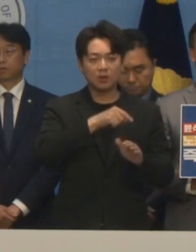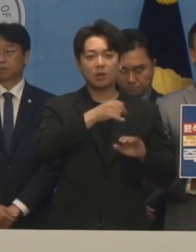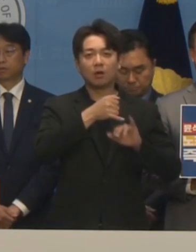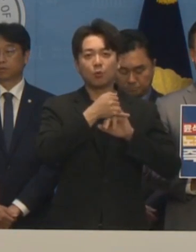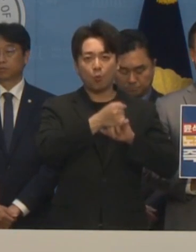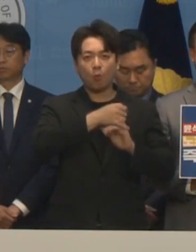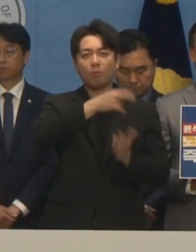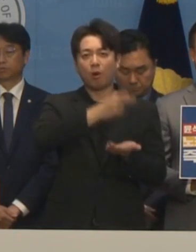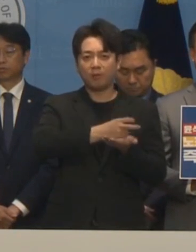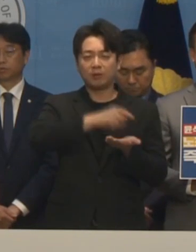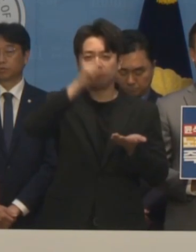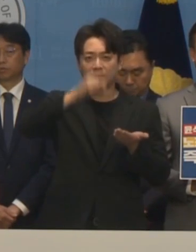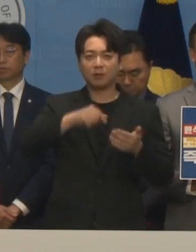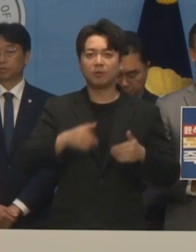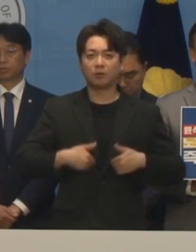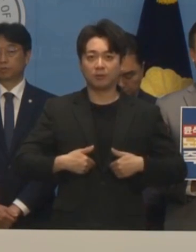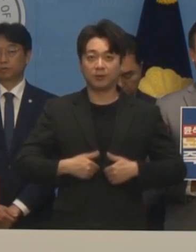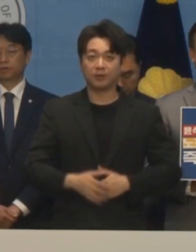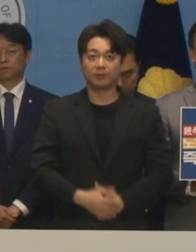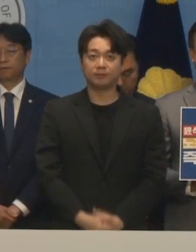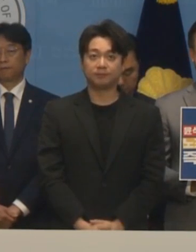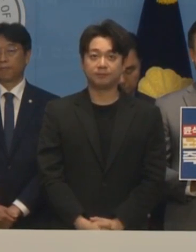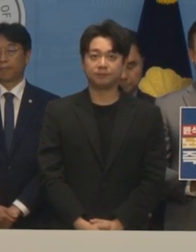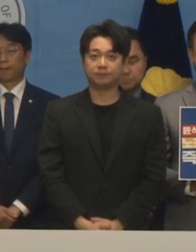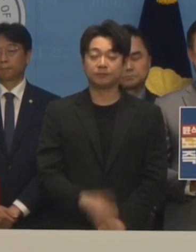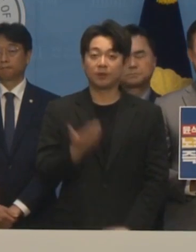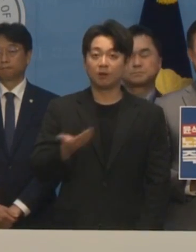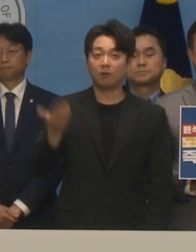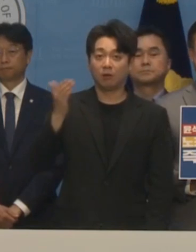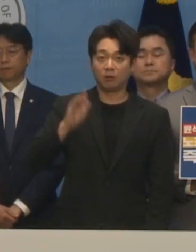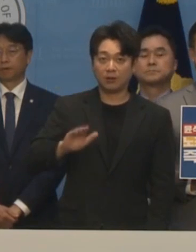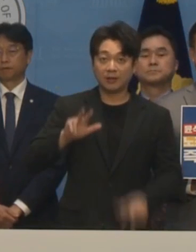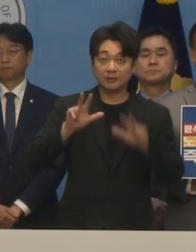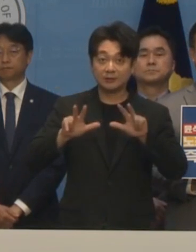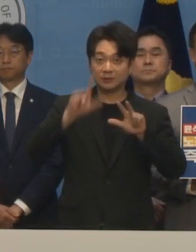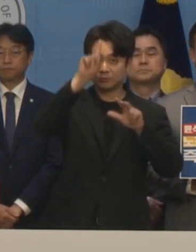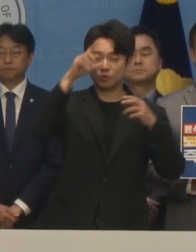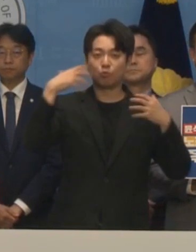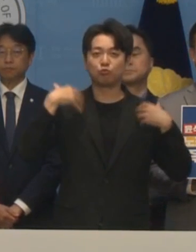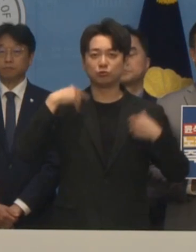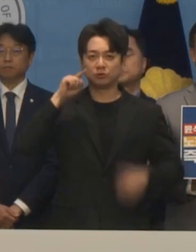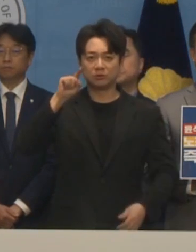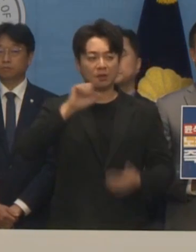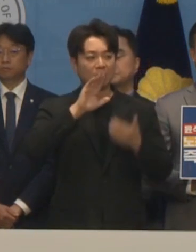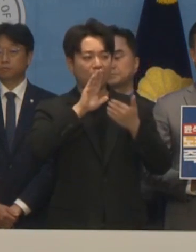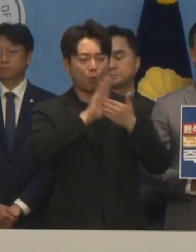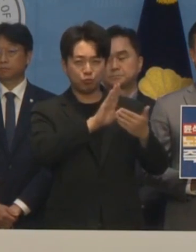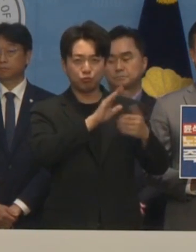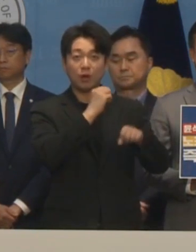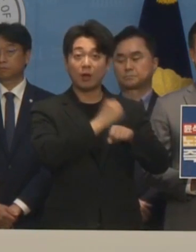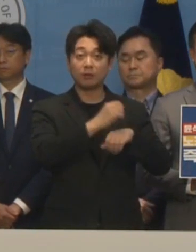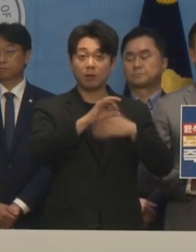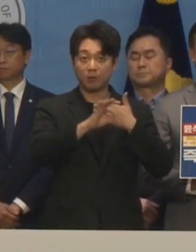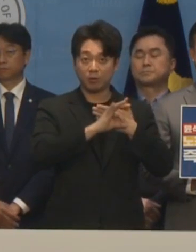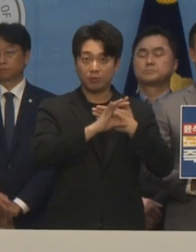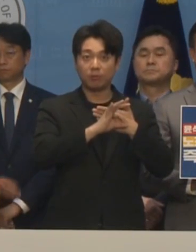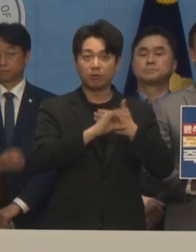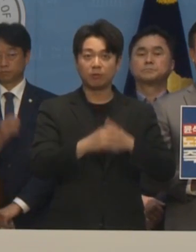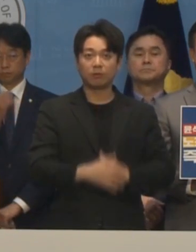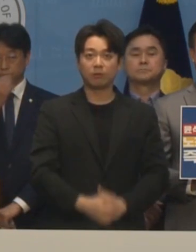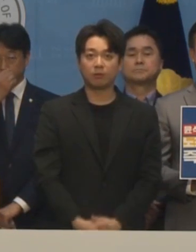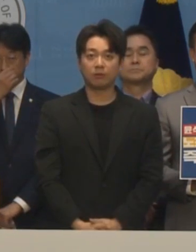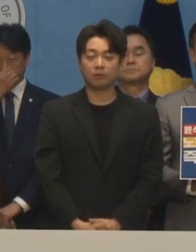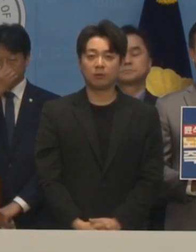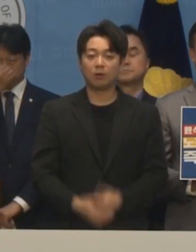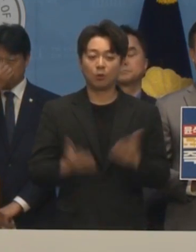노란봉투법이 필요하다는 이야기입니다. 그럼에도 윤석열 대통령이 기어코 거부권을 행사하겠다면 적어도